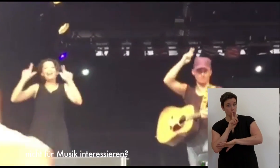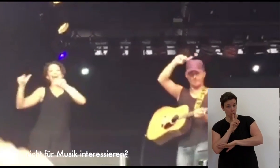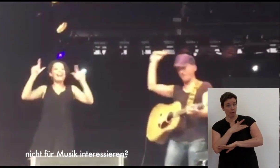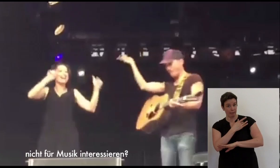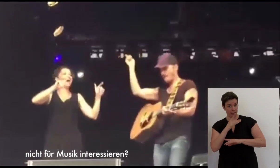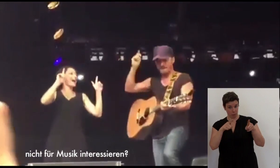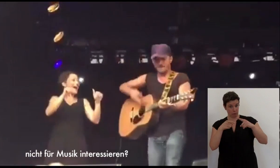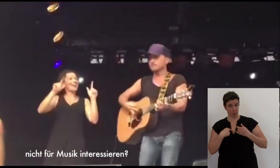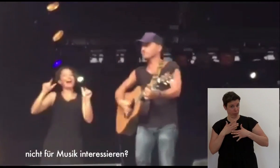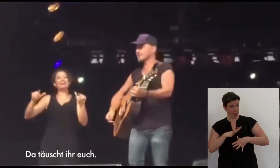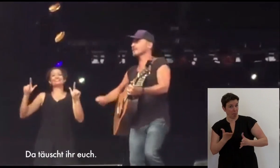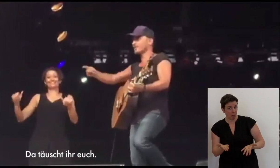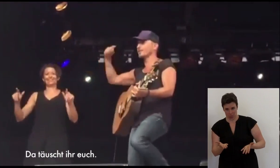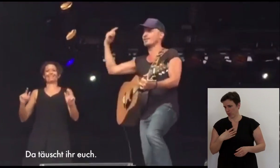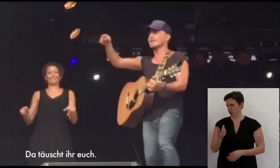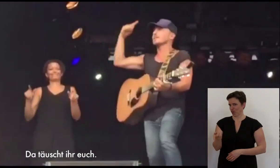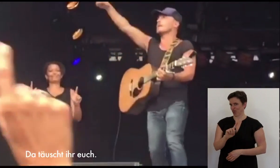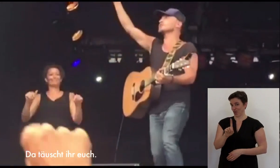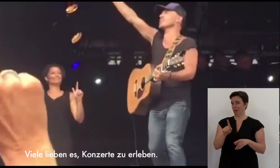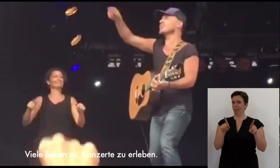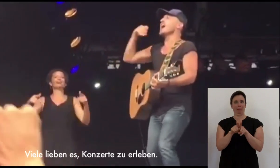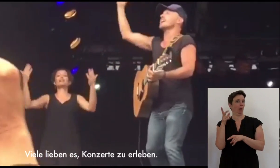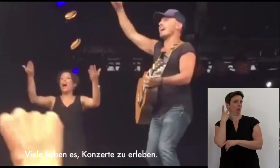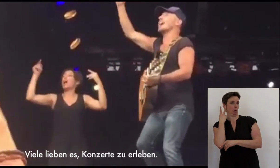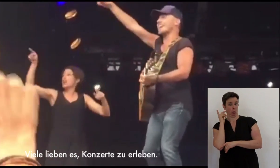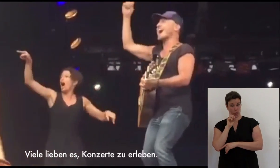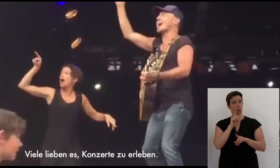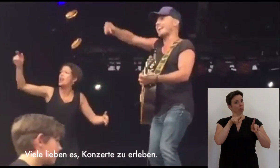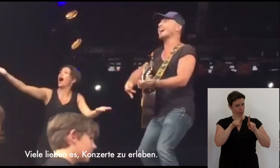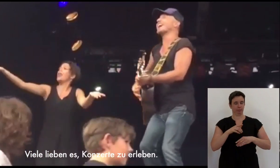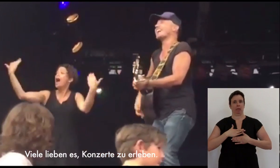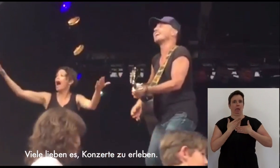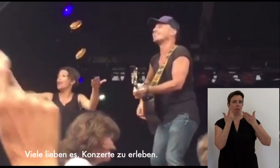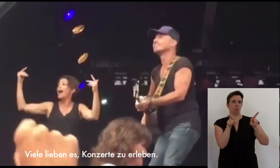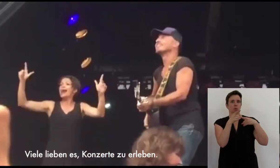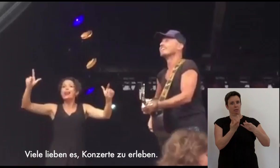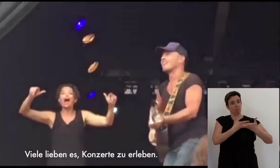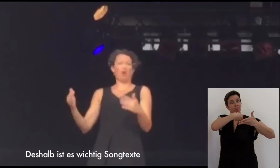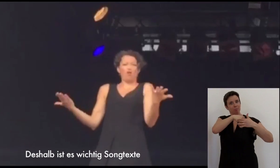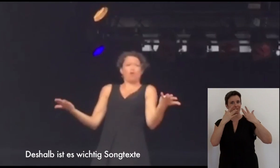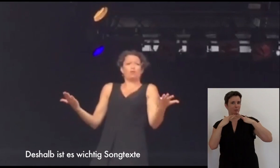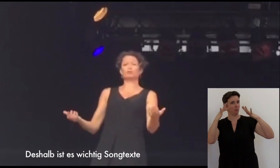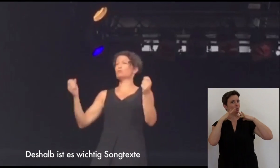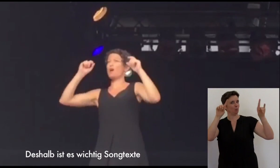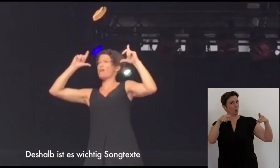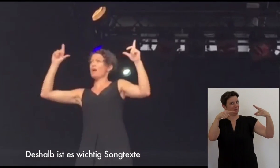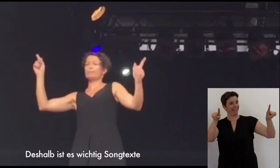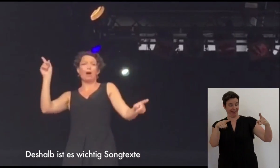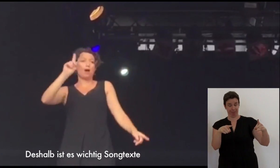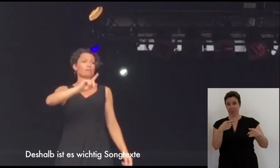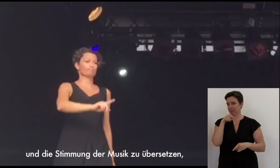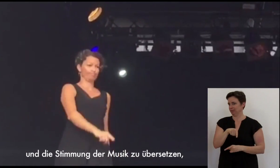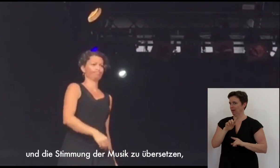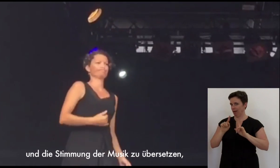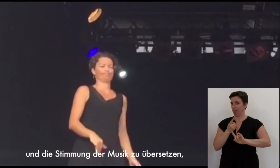'intéressent pas à la musique ? Détrompez-vous. Comme chez les entendants, certaines d'entre elles apprécient de pouvoir se rendre à un concert. C'est